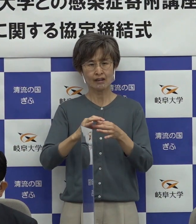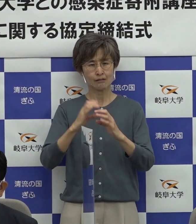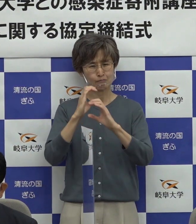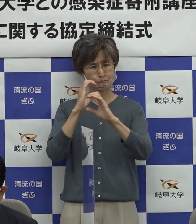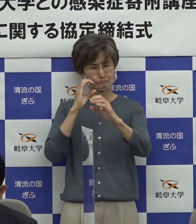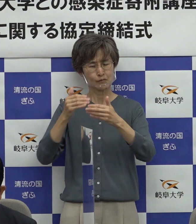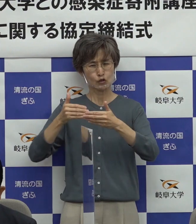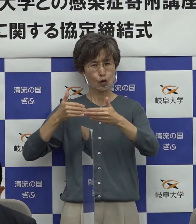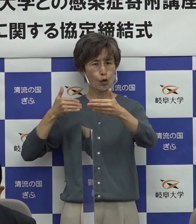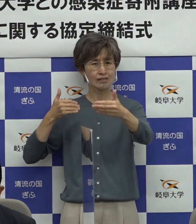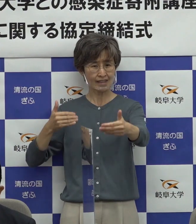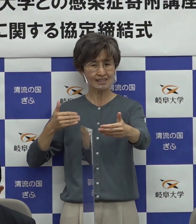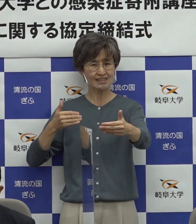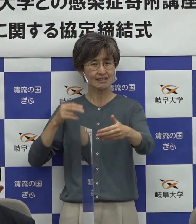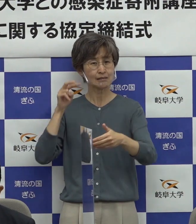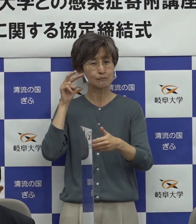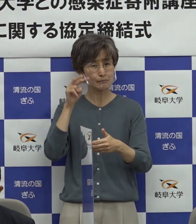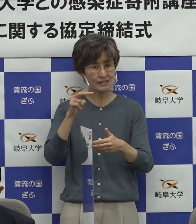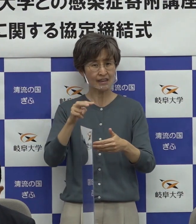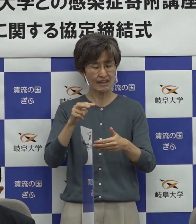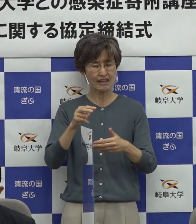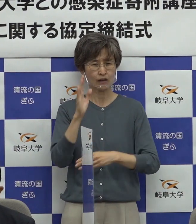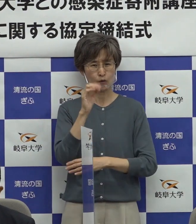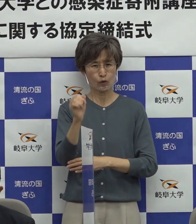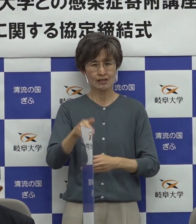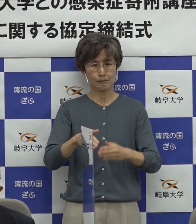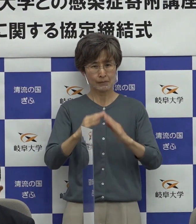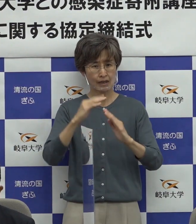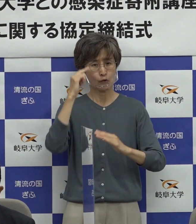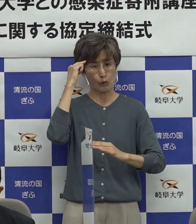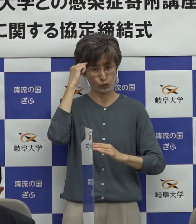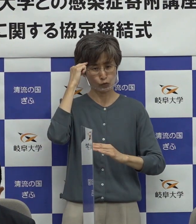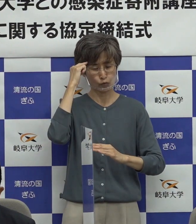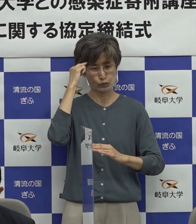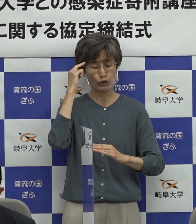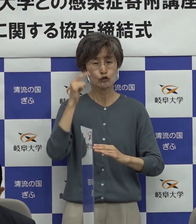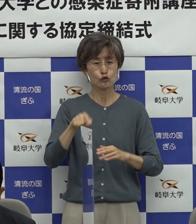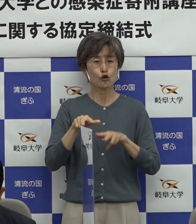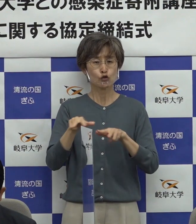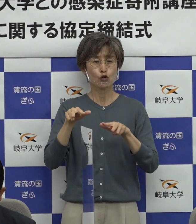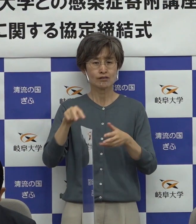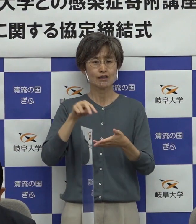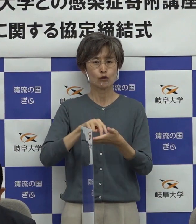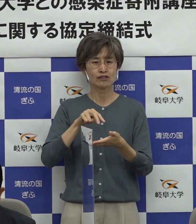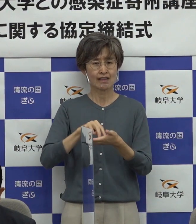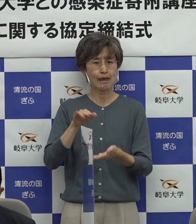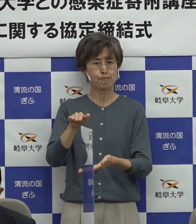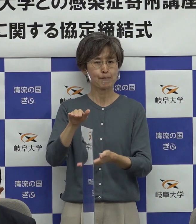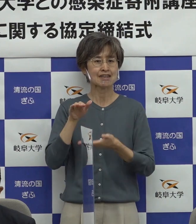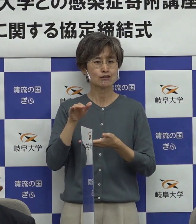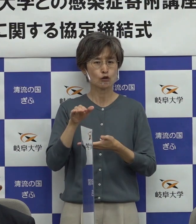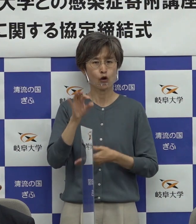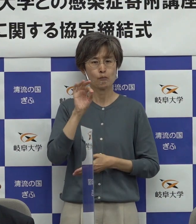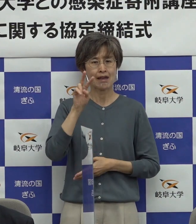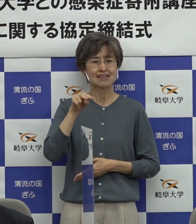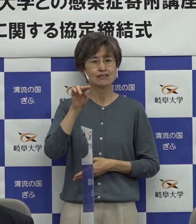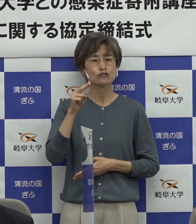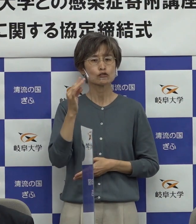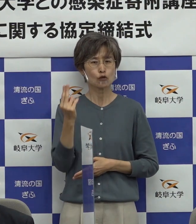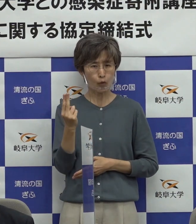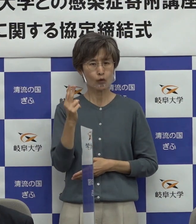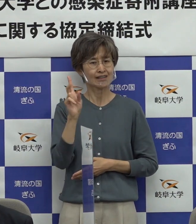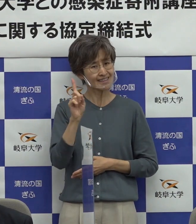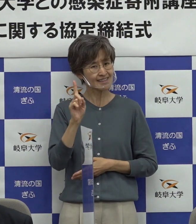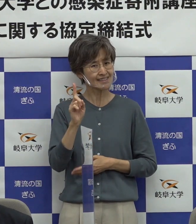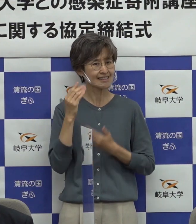かなと思うんですが、その行政側としてのメリットですね、改めて教えていただければと思います。それから森脇学長にも